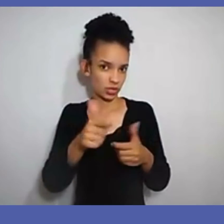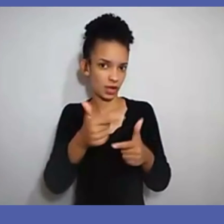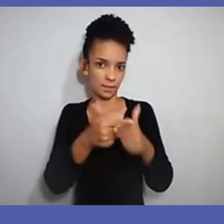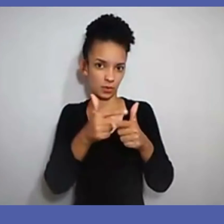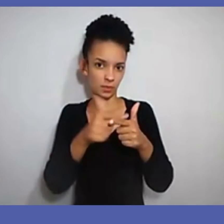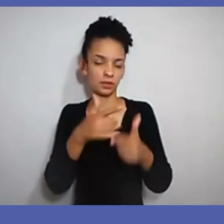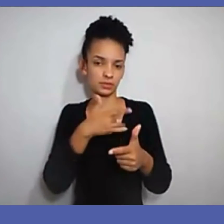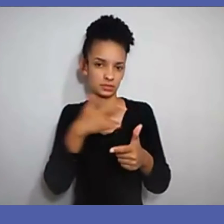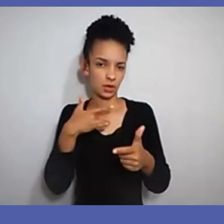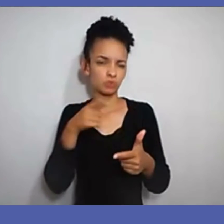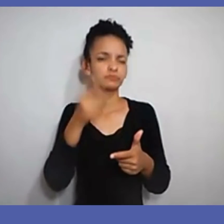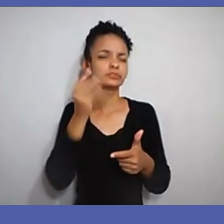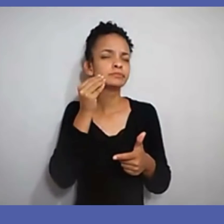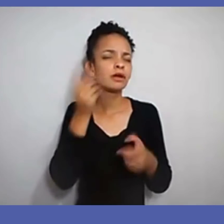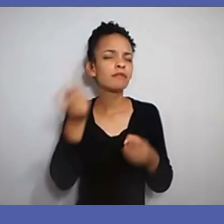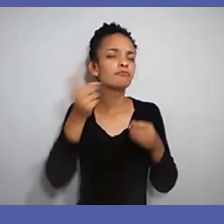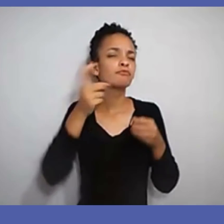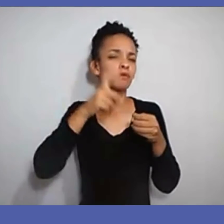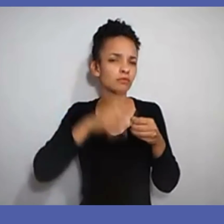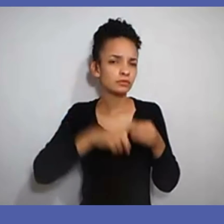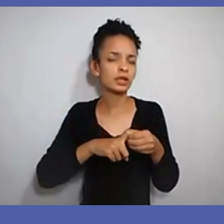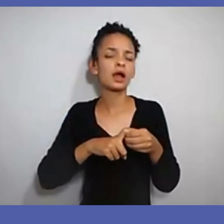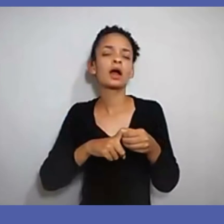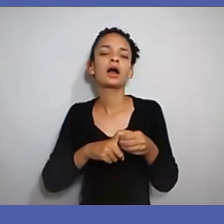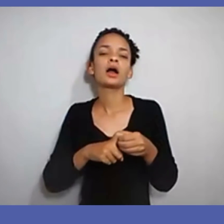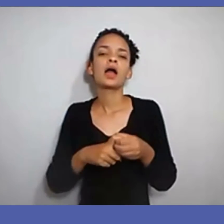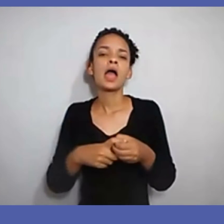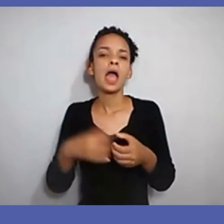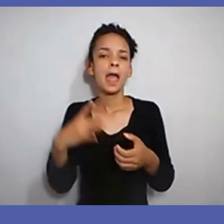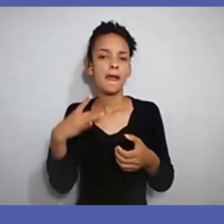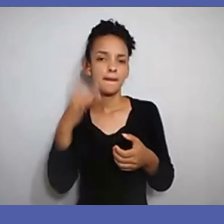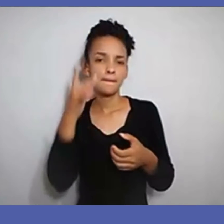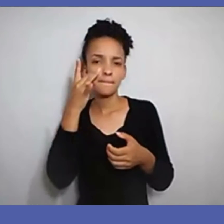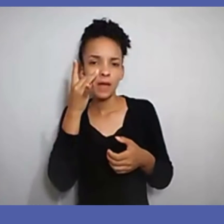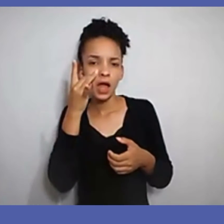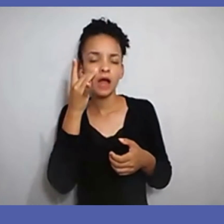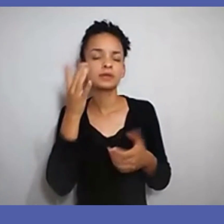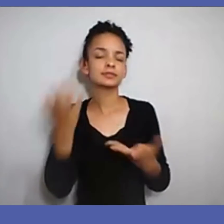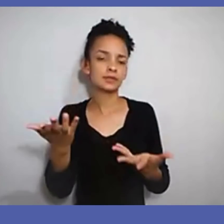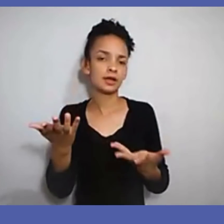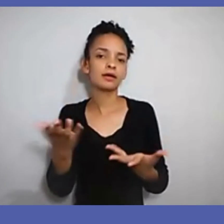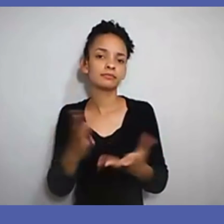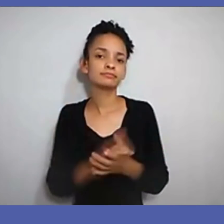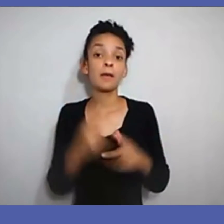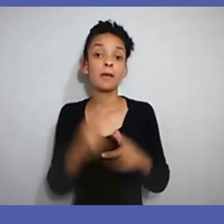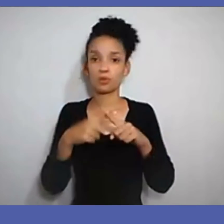aqui comigo hoje e quem ouve depois, né, pela televisão, né,